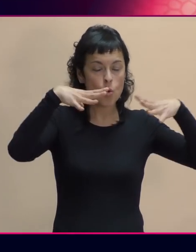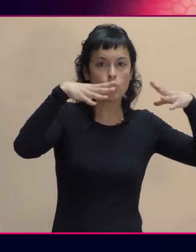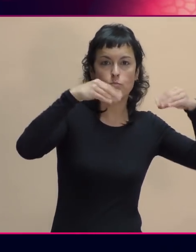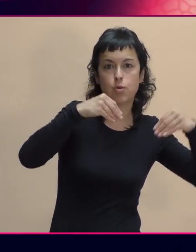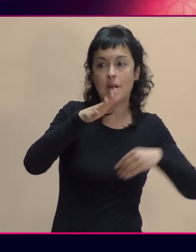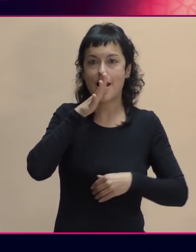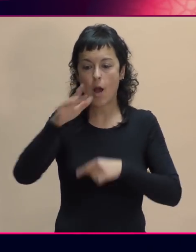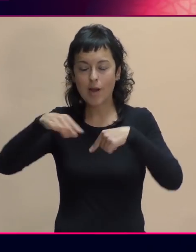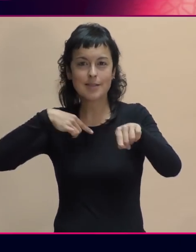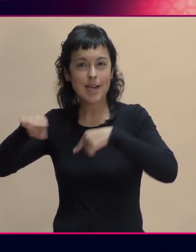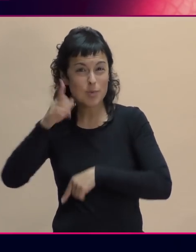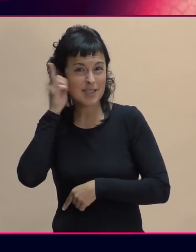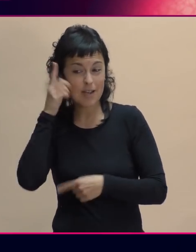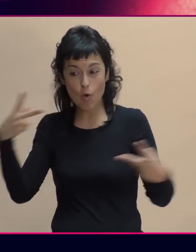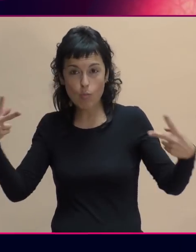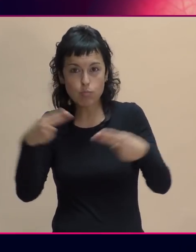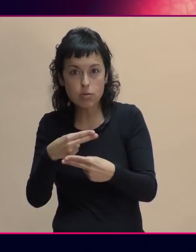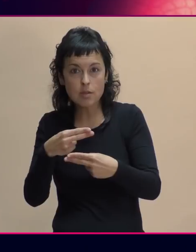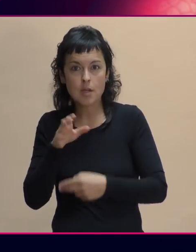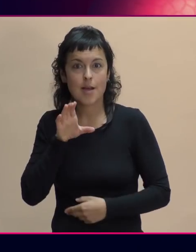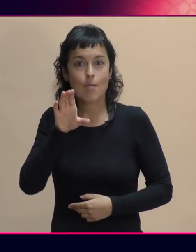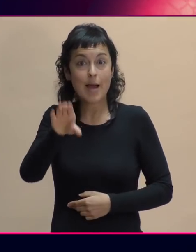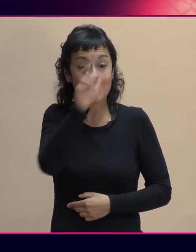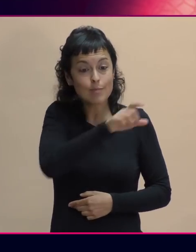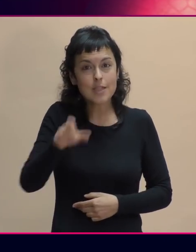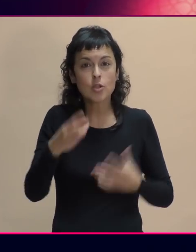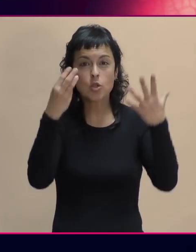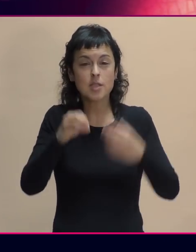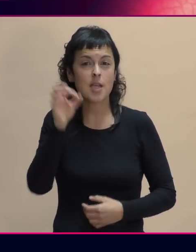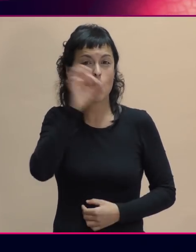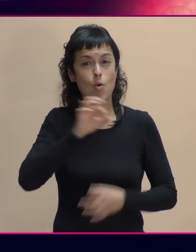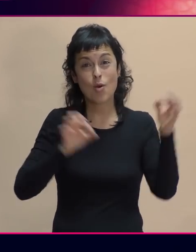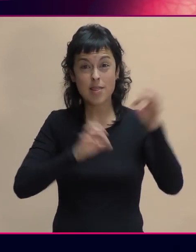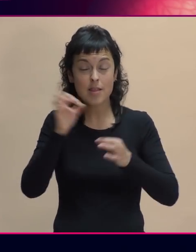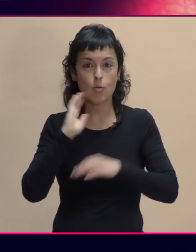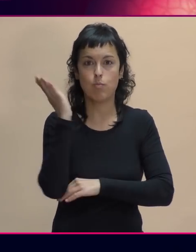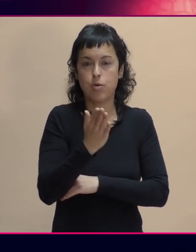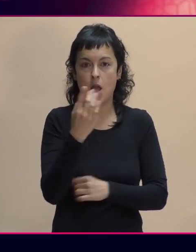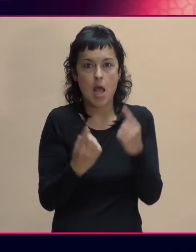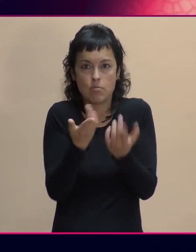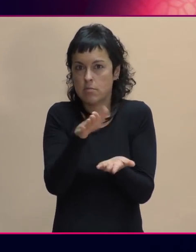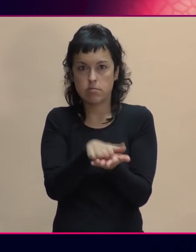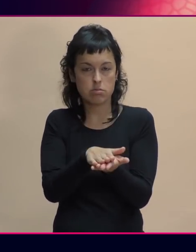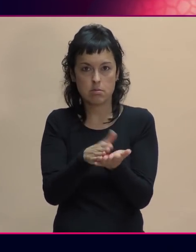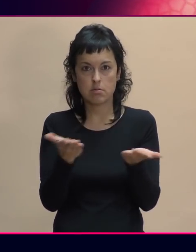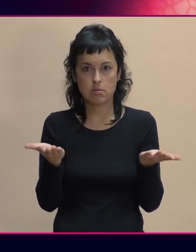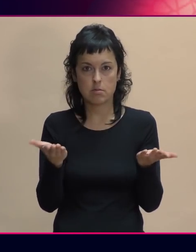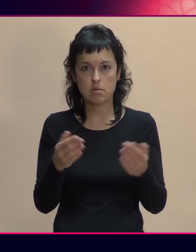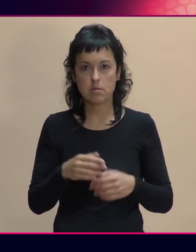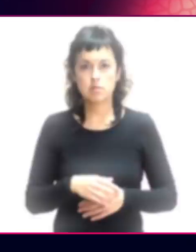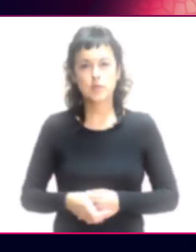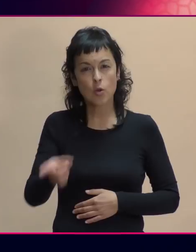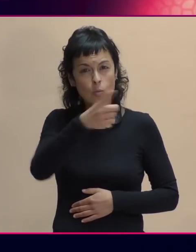días sin luz agua transporte teléfono al 80% de la población del país y que causó